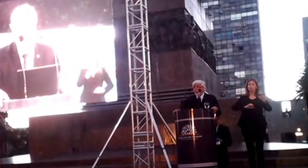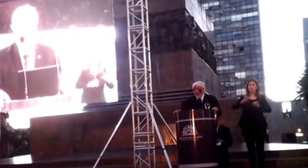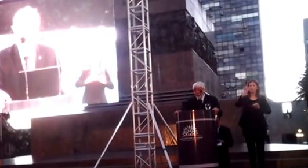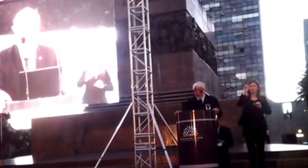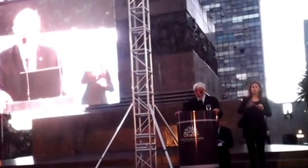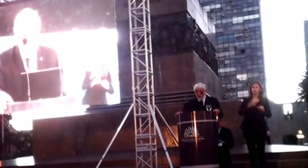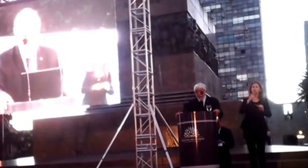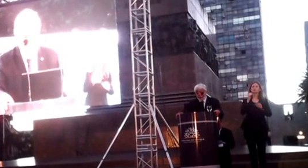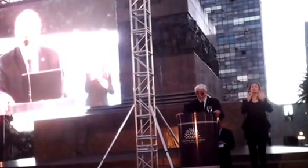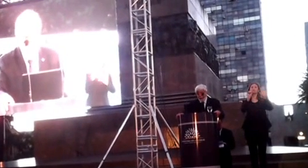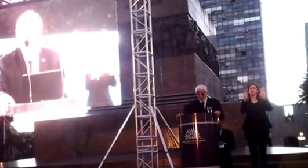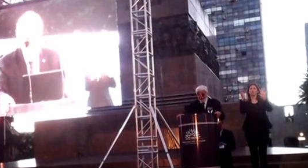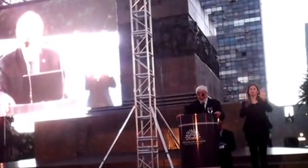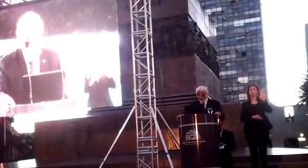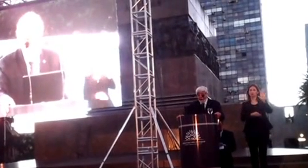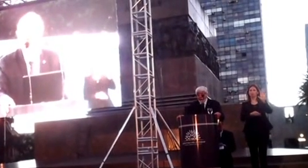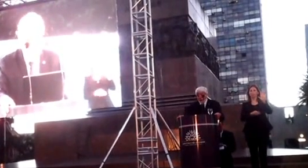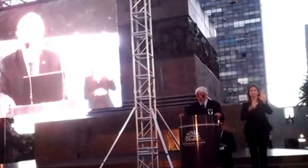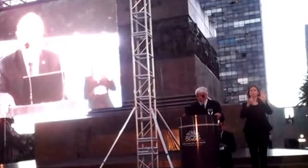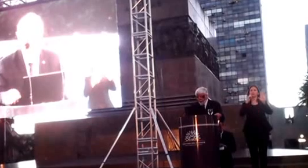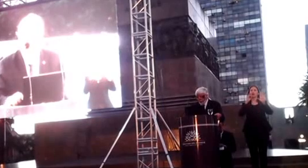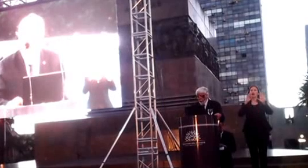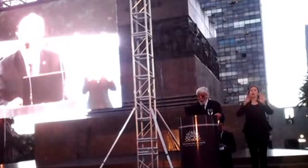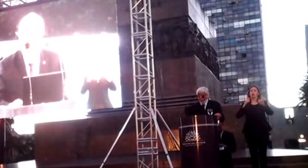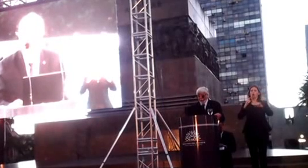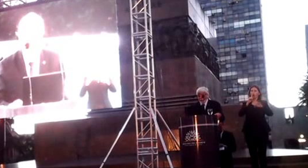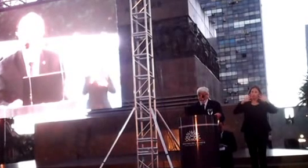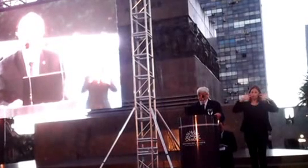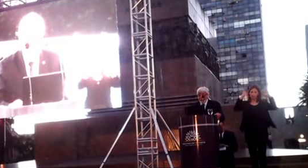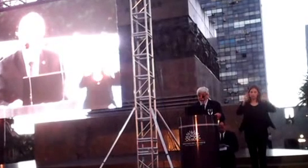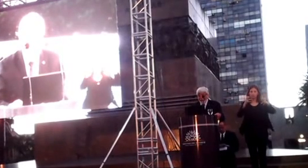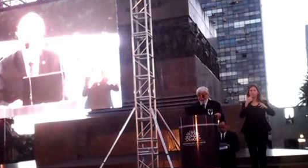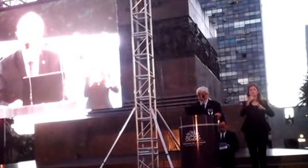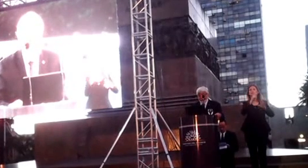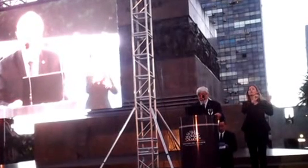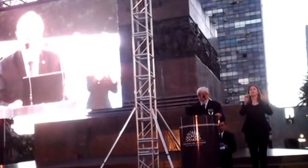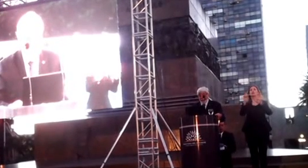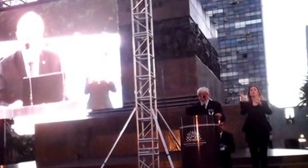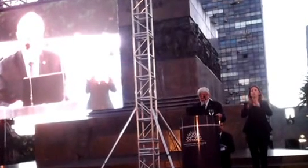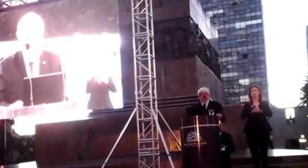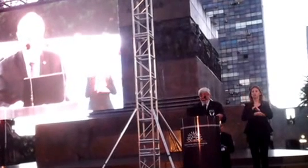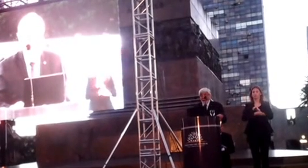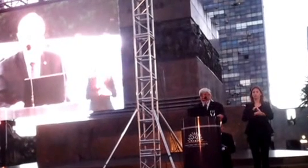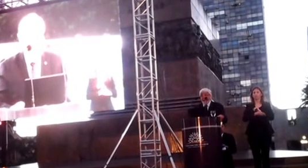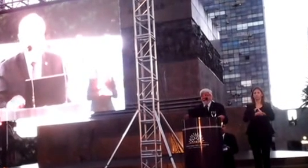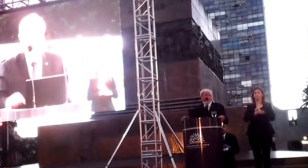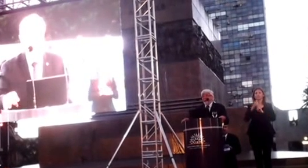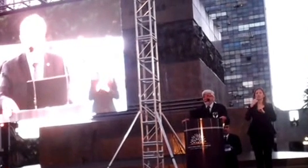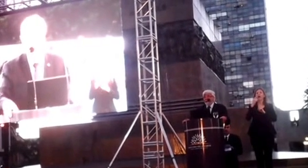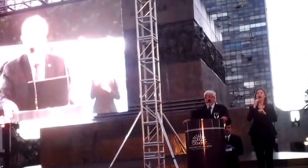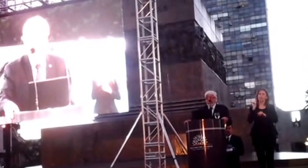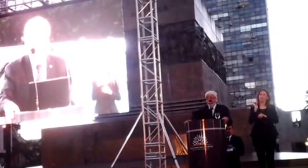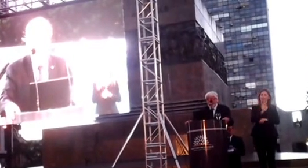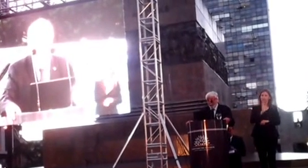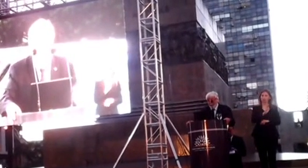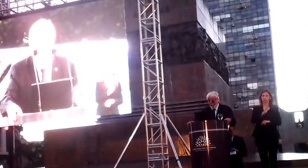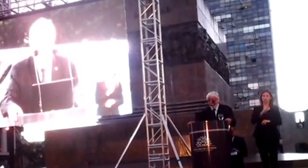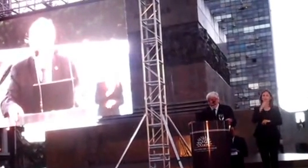un 6%. El atentado violento al pudor, 6%. Las amenazas,